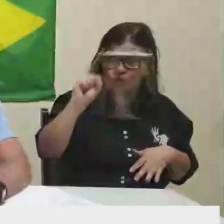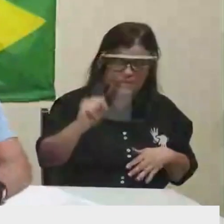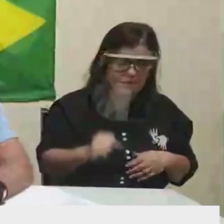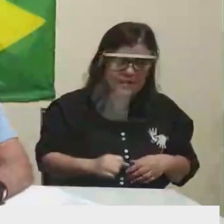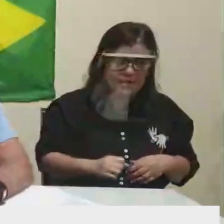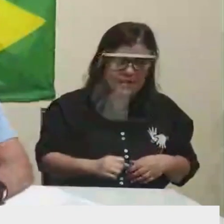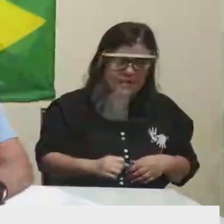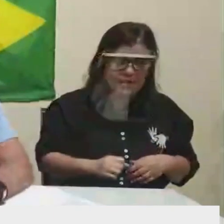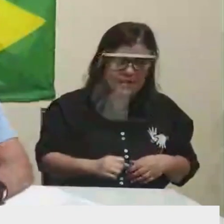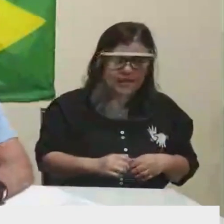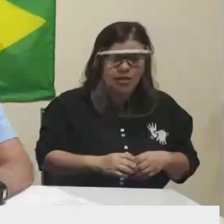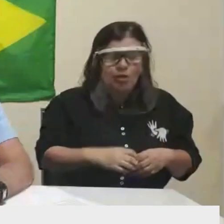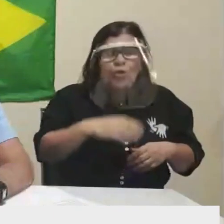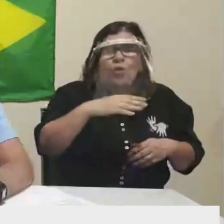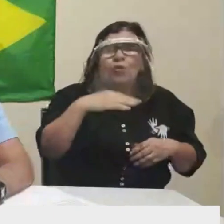não interfiro.